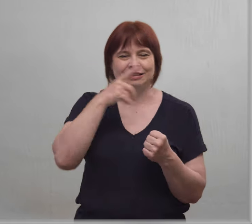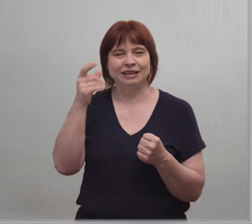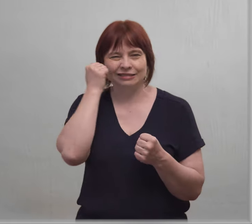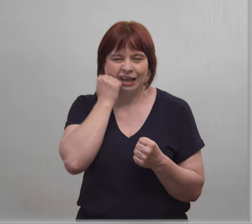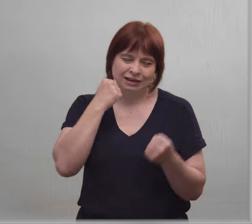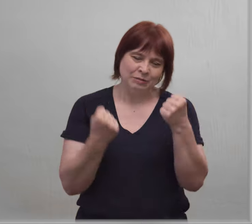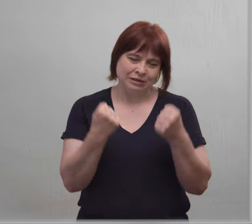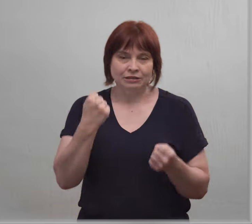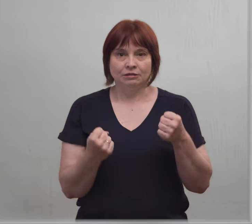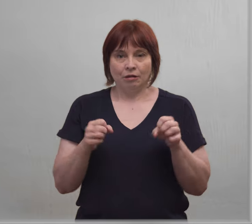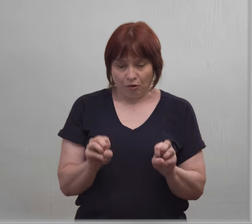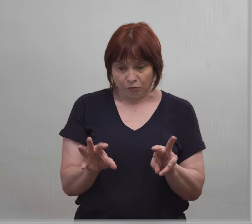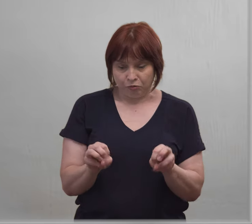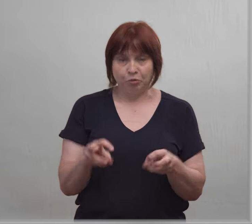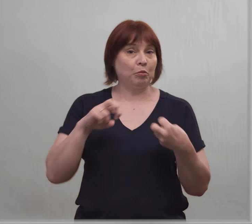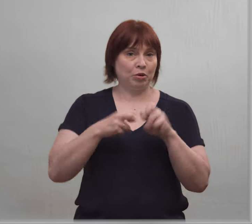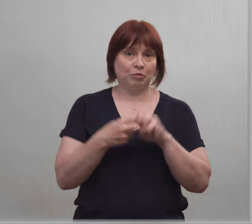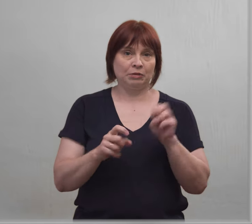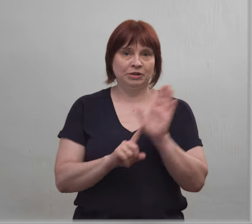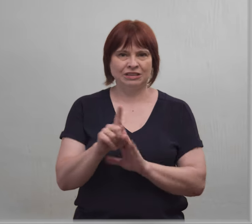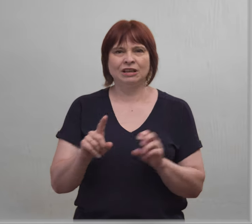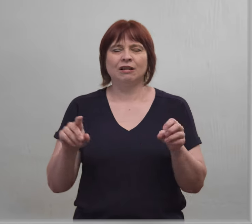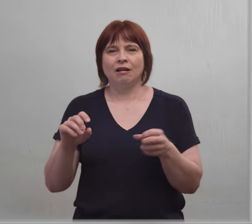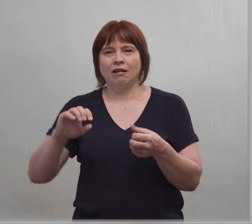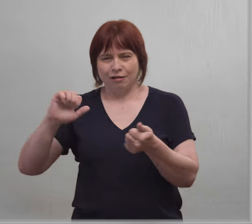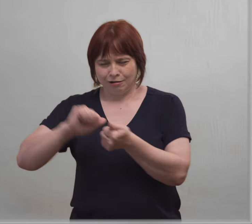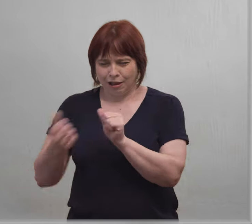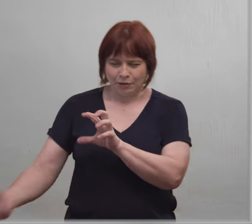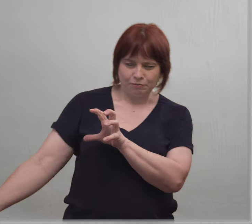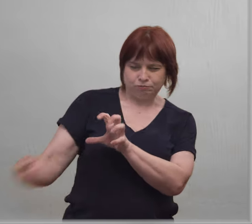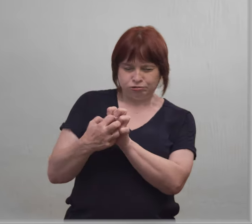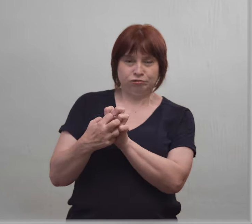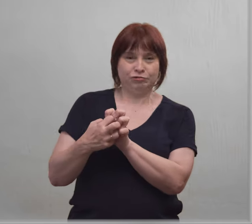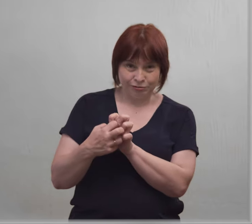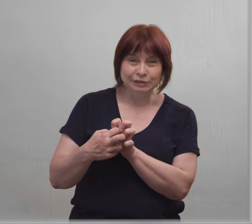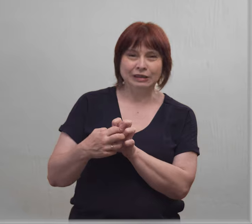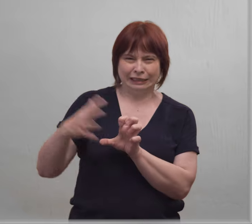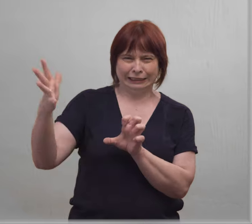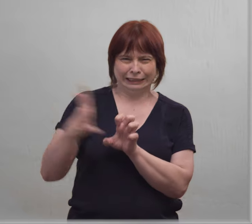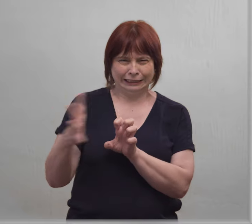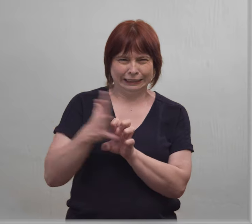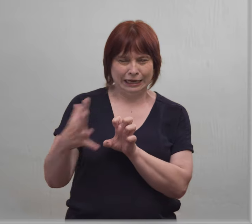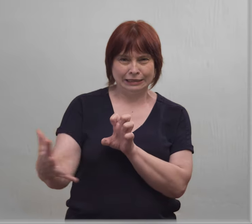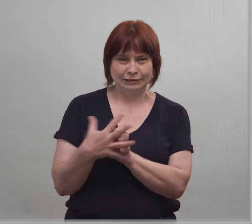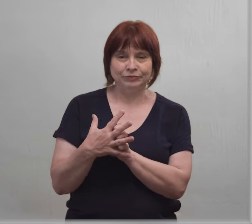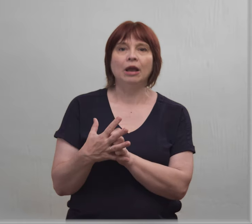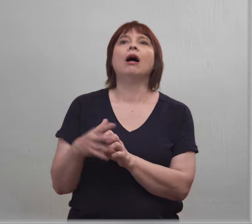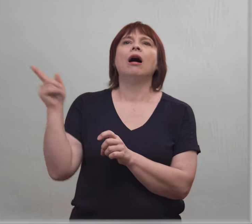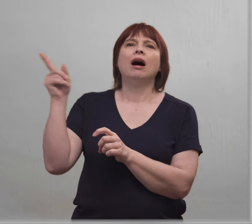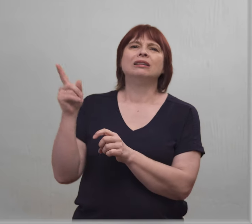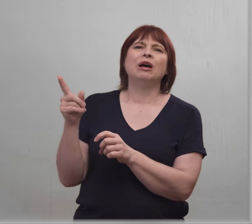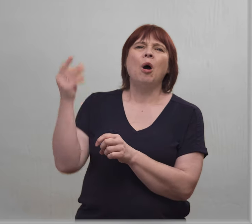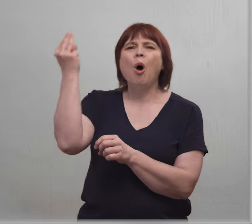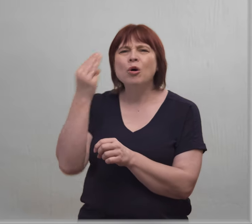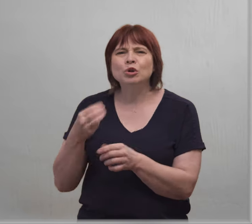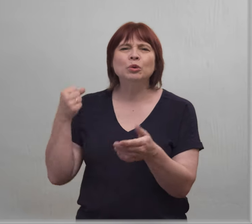уже, и там с фарами проблема, там камушки попали, грязь. И я до Аральска ехал с Актюбинска, так